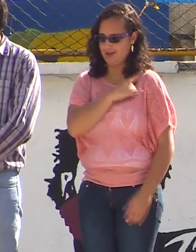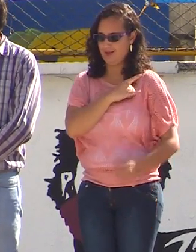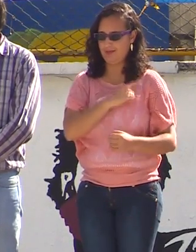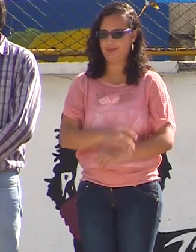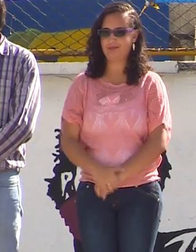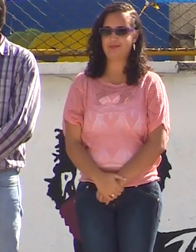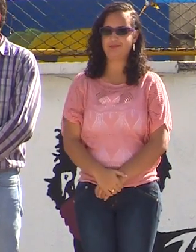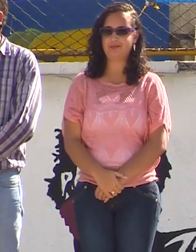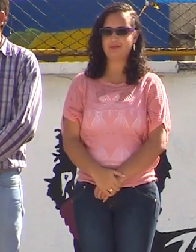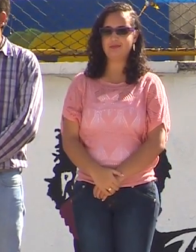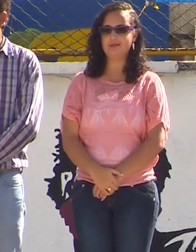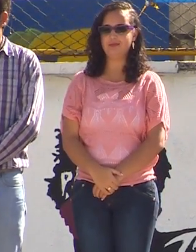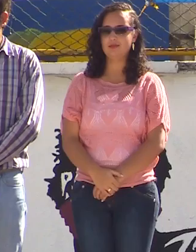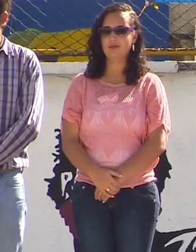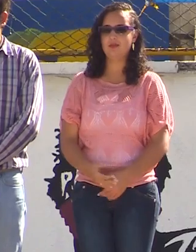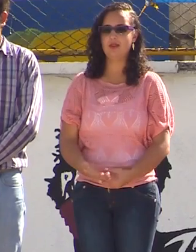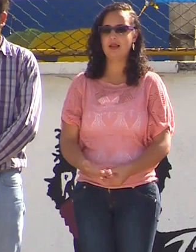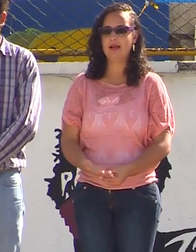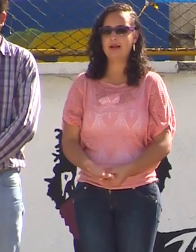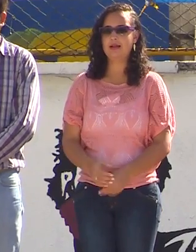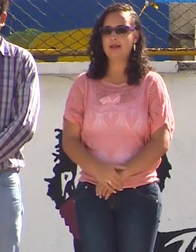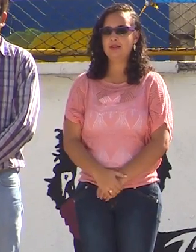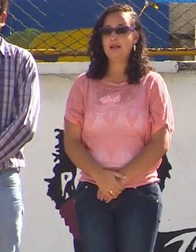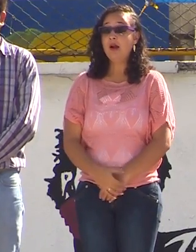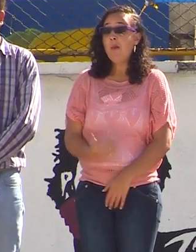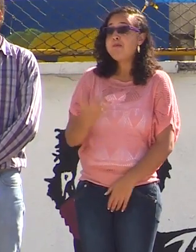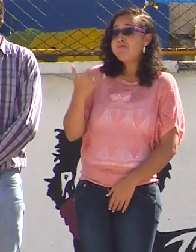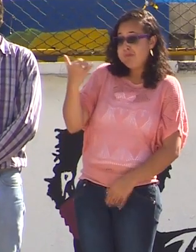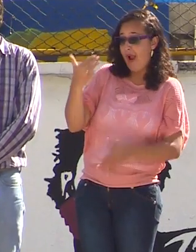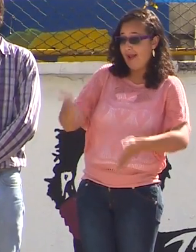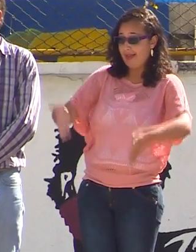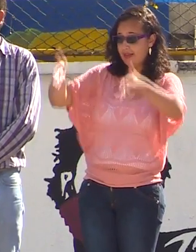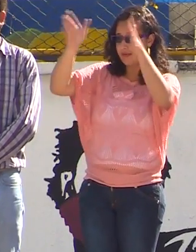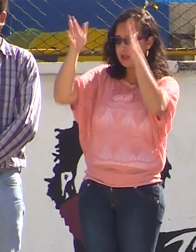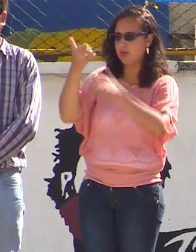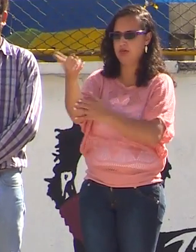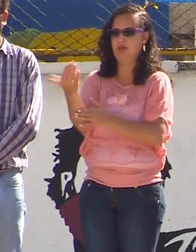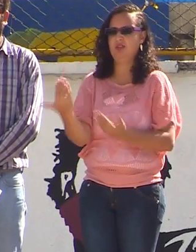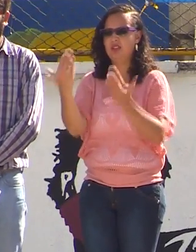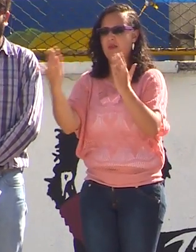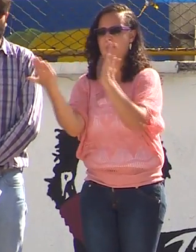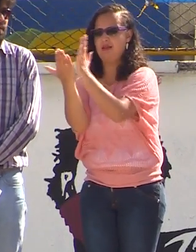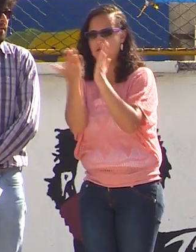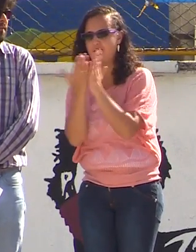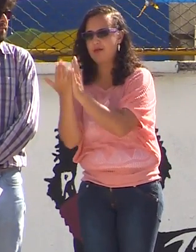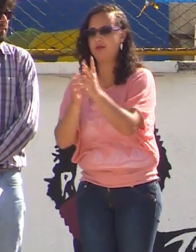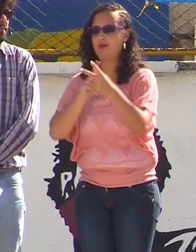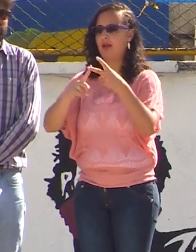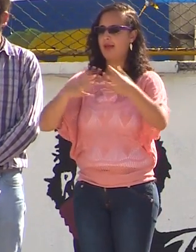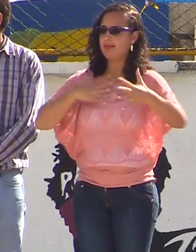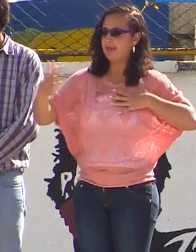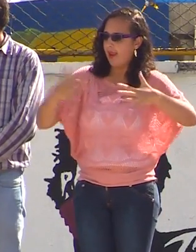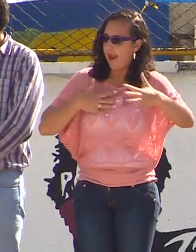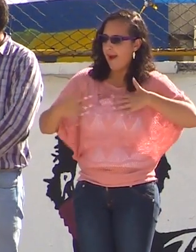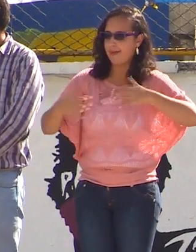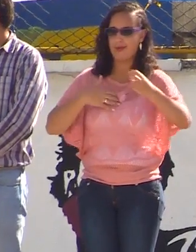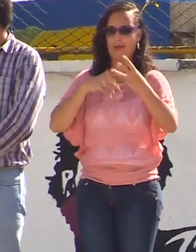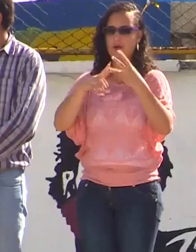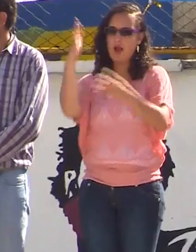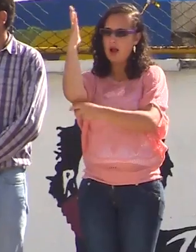Vamos a tener allí esparcimiento, estudio, teatro,